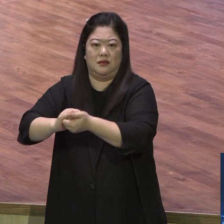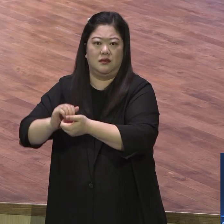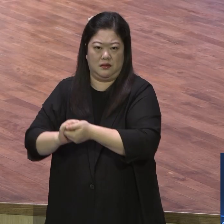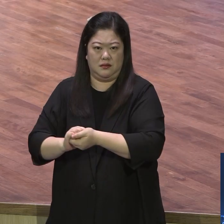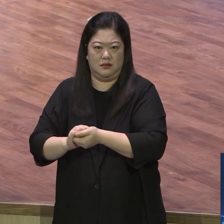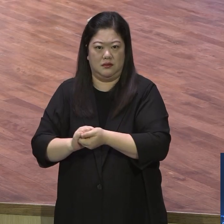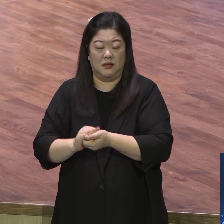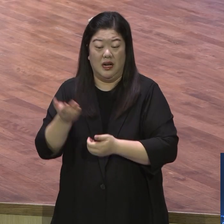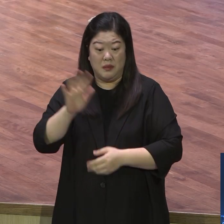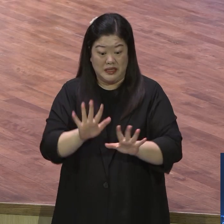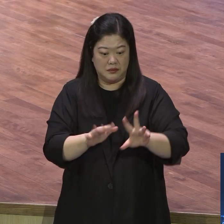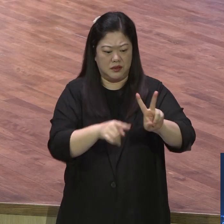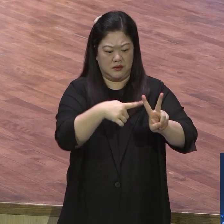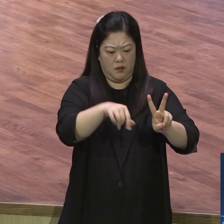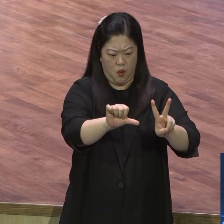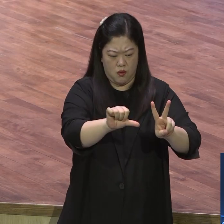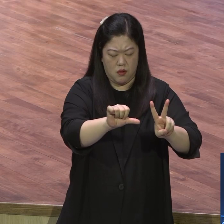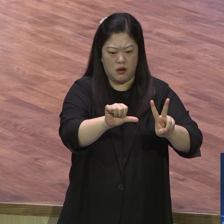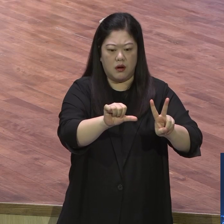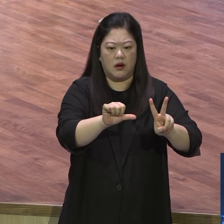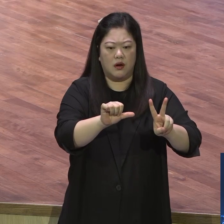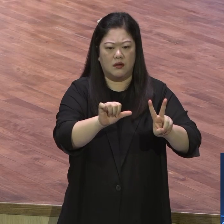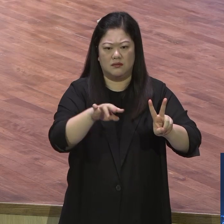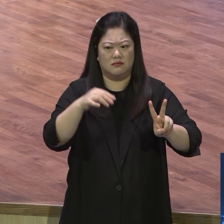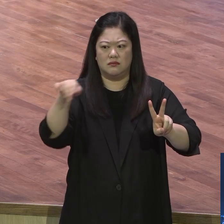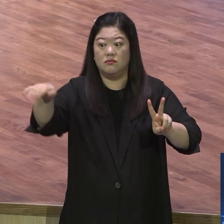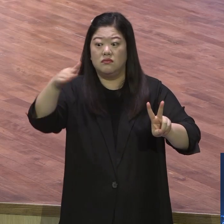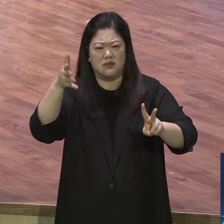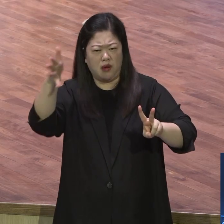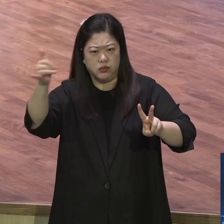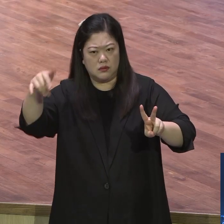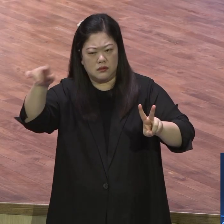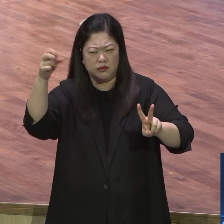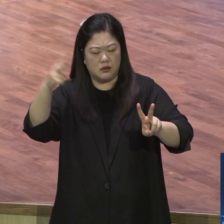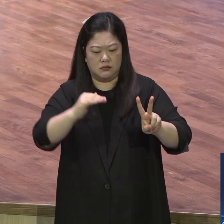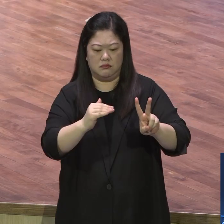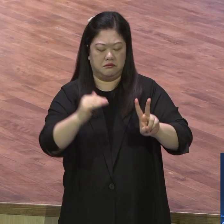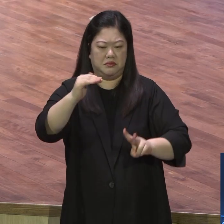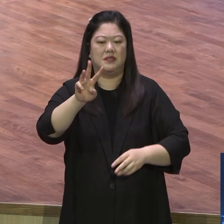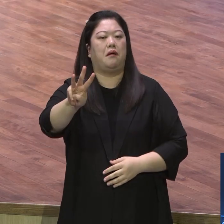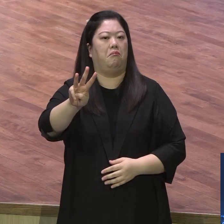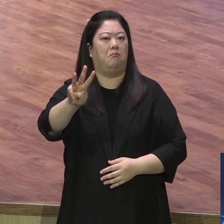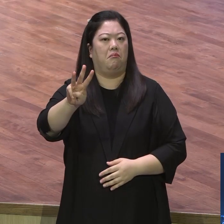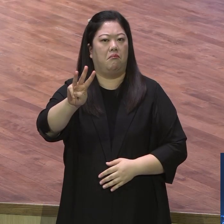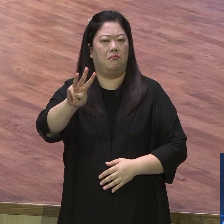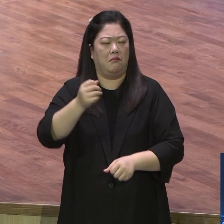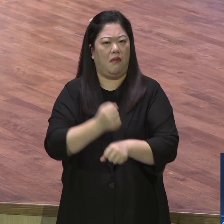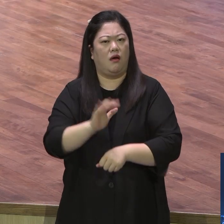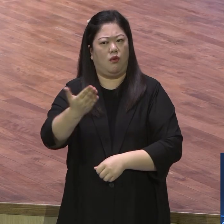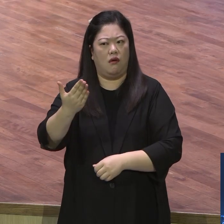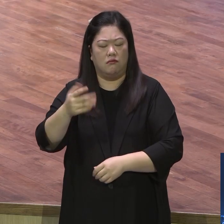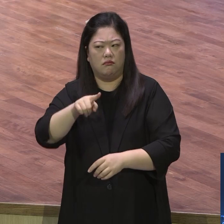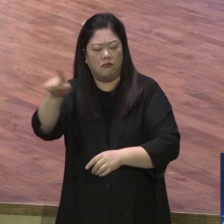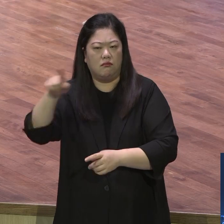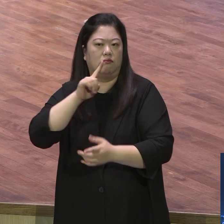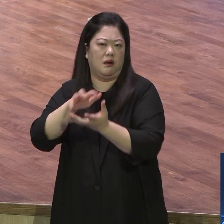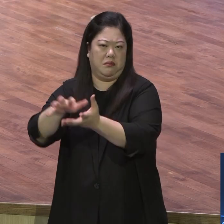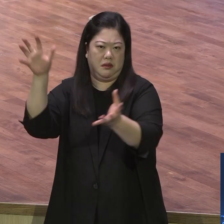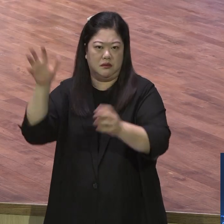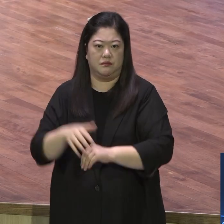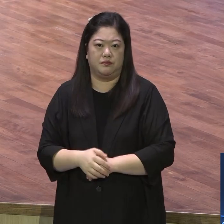3단계로 그렇게 격상해야 된다는 의견을 내고 있습니다 3단계가 되면 이제